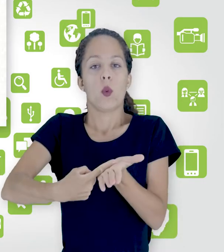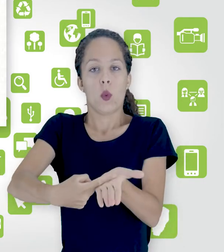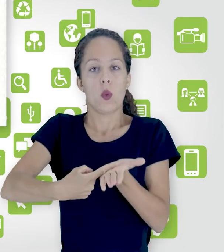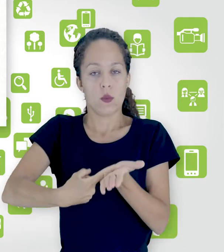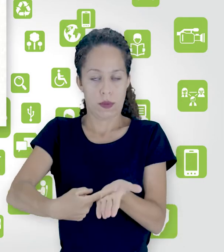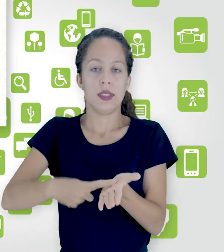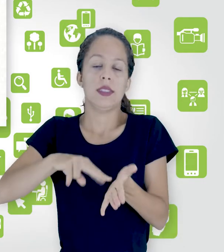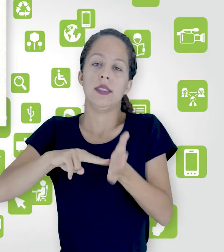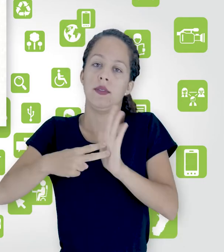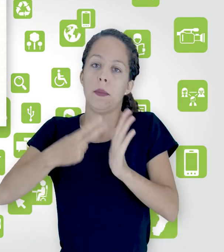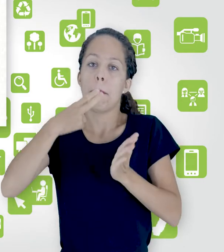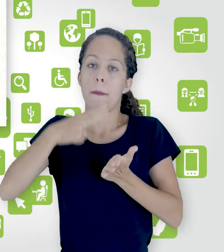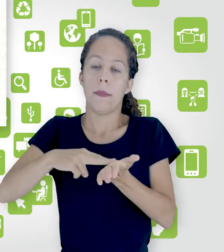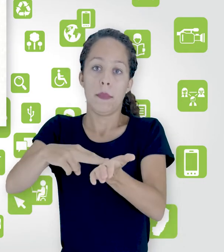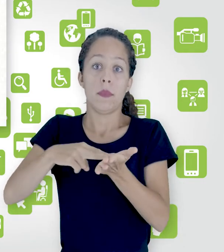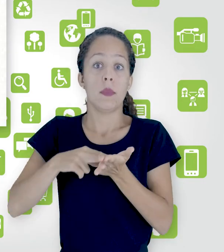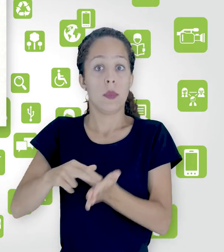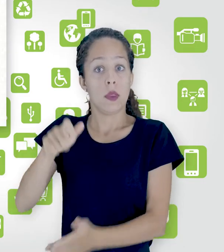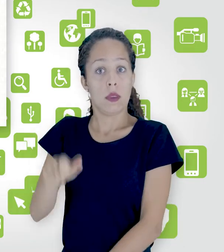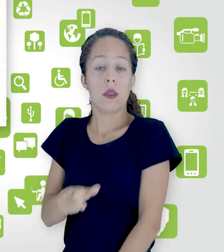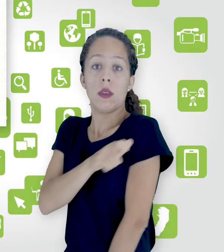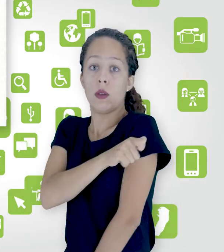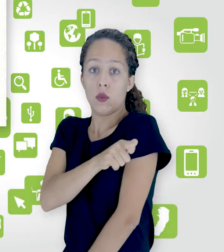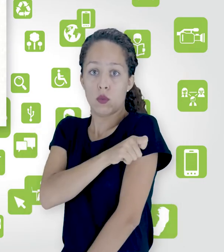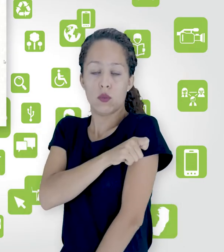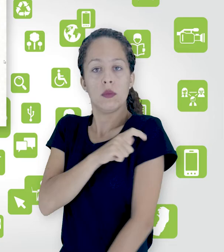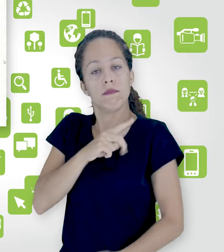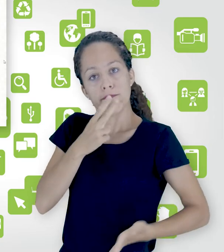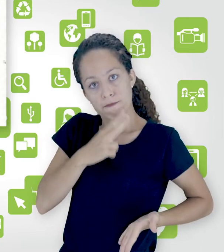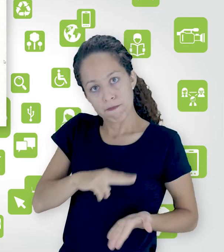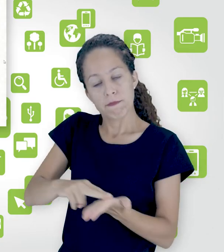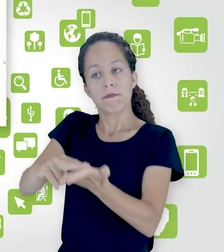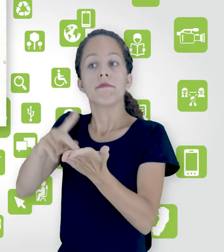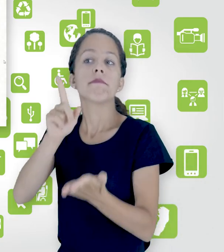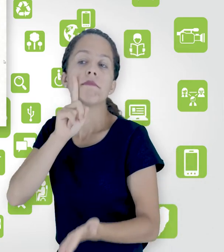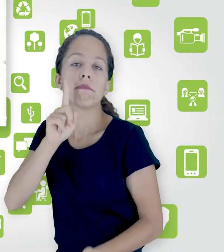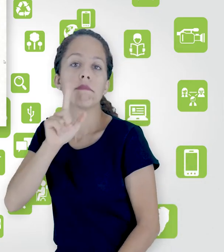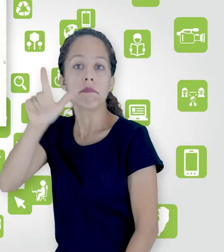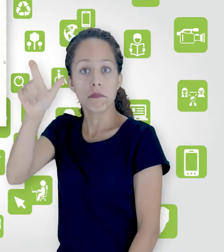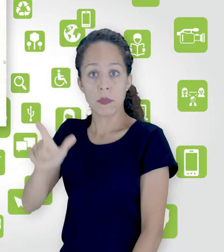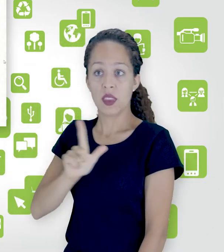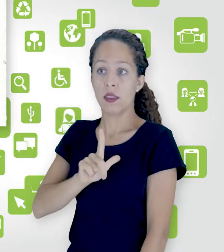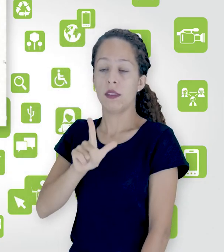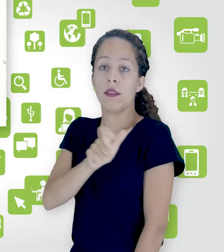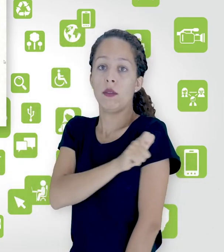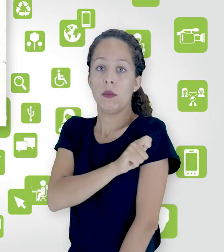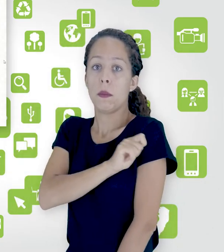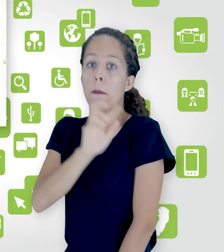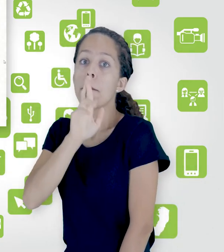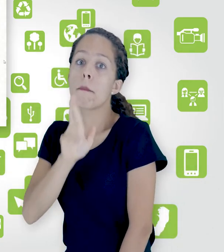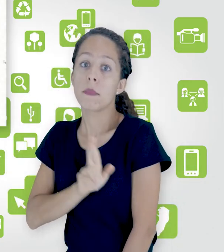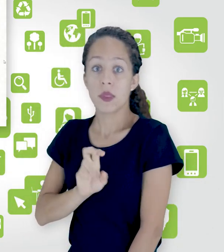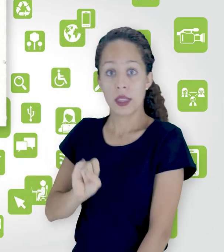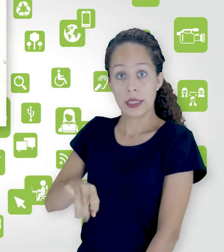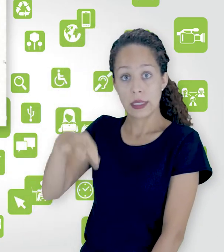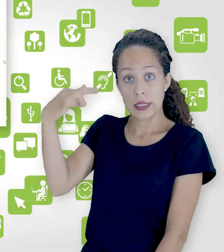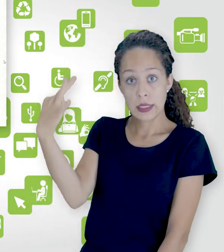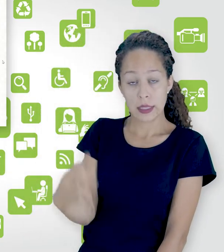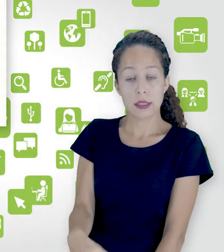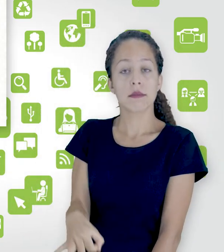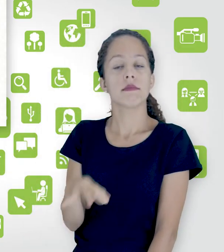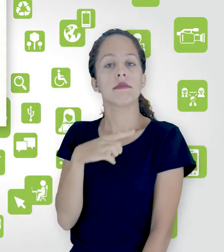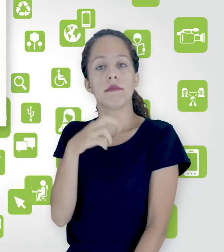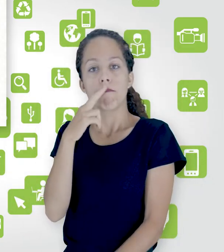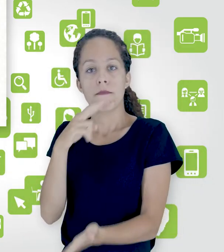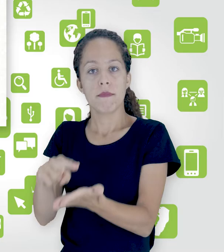combinados que são mensagens que o aluno vai receber de acordo com a resposta que ele deu se foi